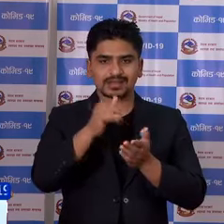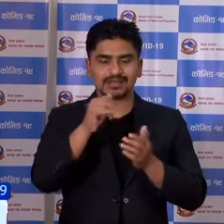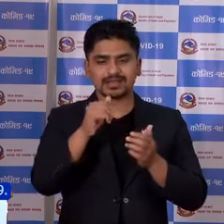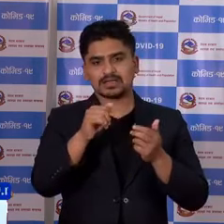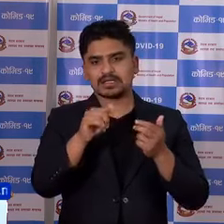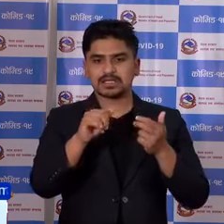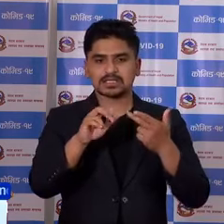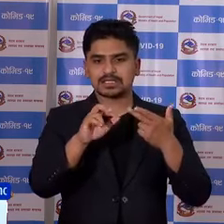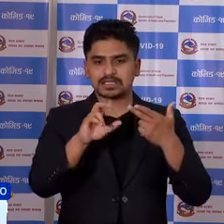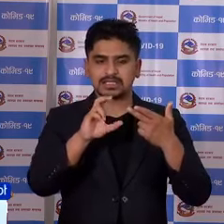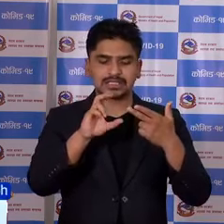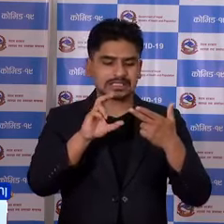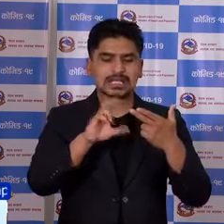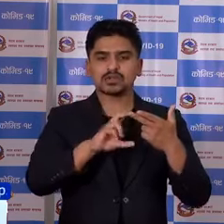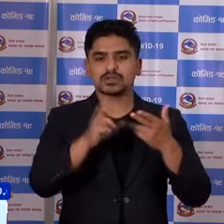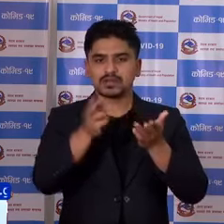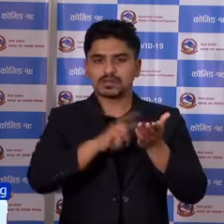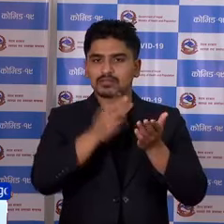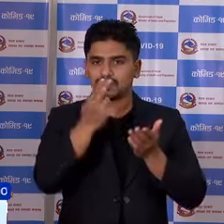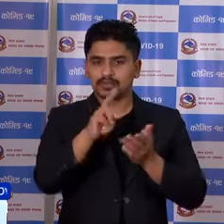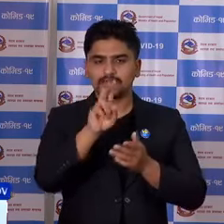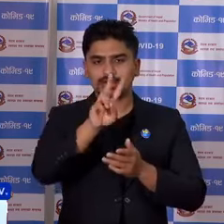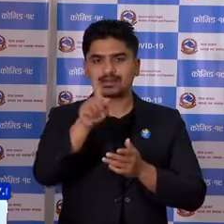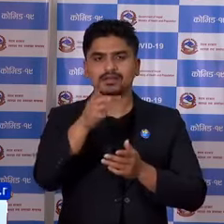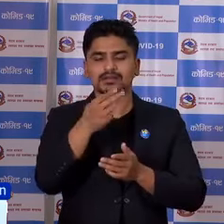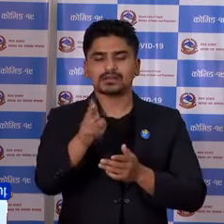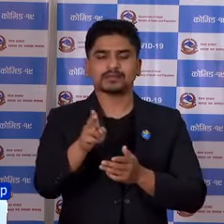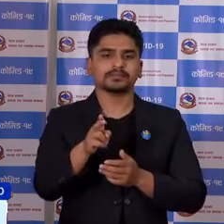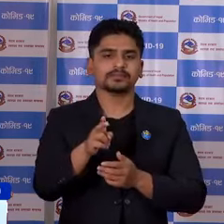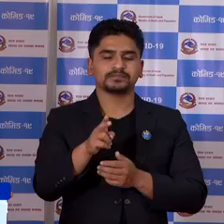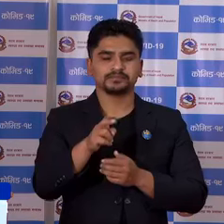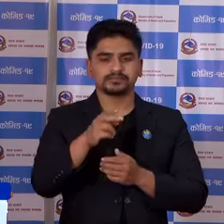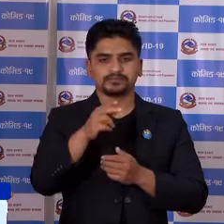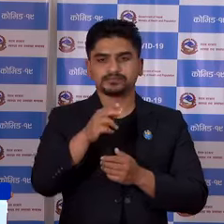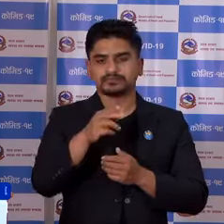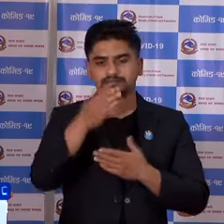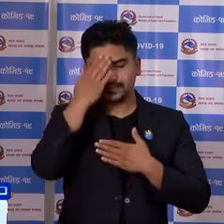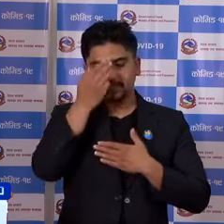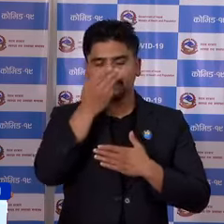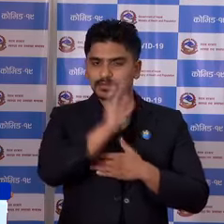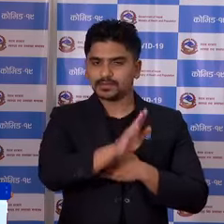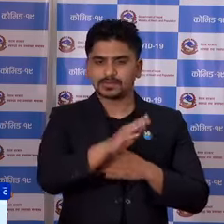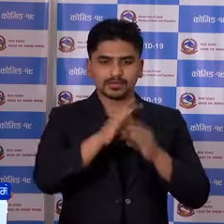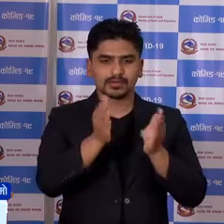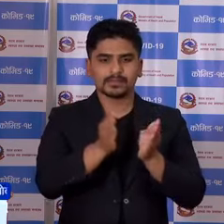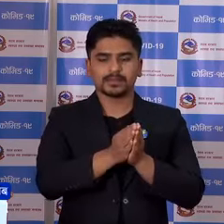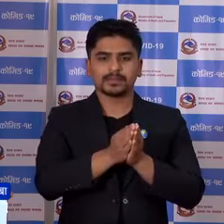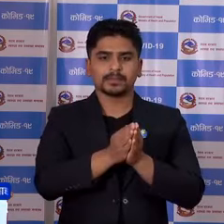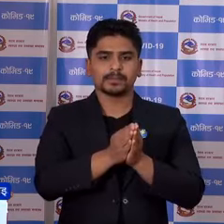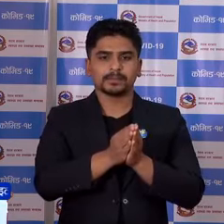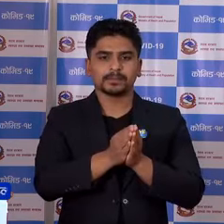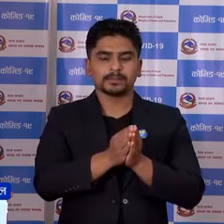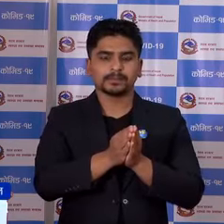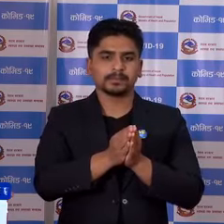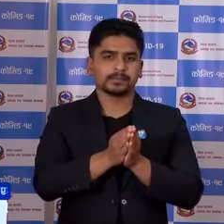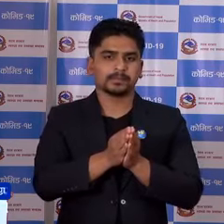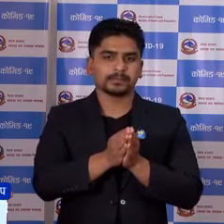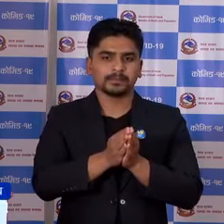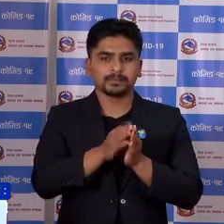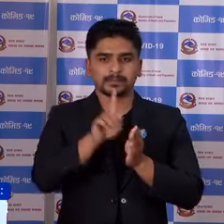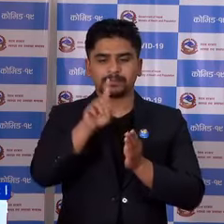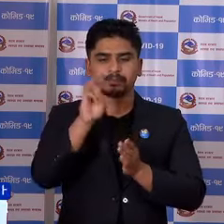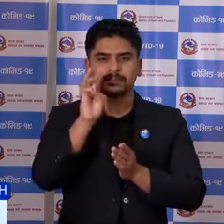दार्चुला पनि थप भए, त्यहाँ 21 जना हालसम्म संक्रमितहरू रहनु भएको छ। कुल संक्रमण भएका व्यक्तिहरूको